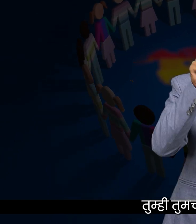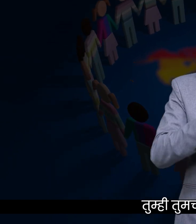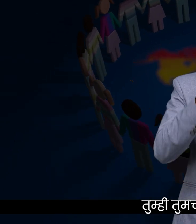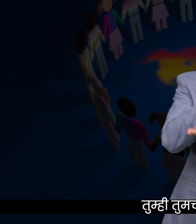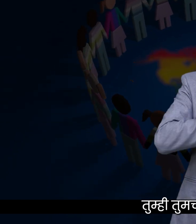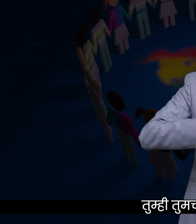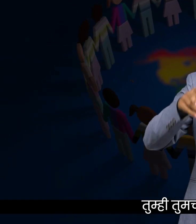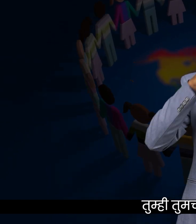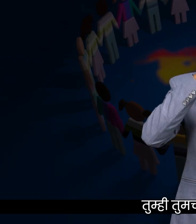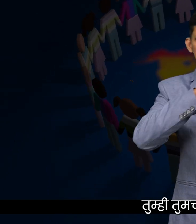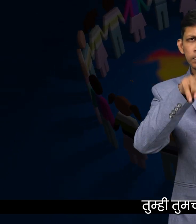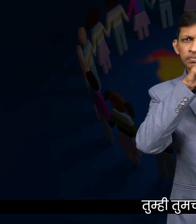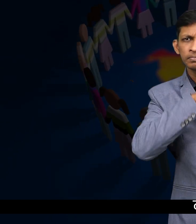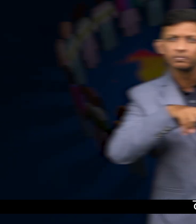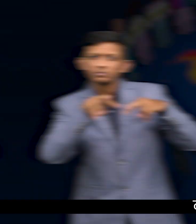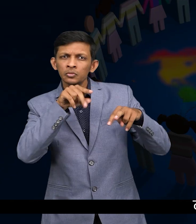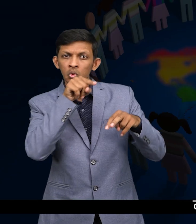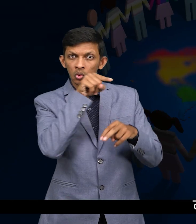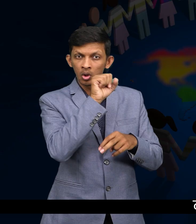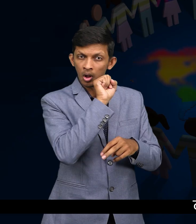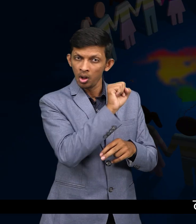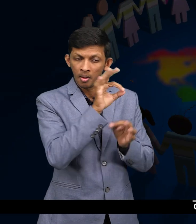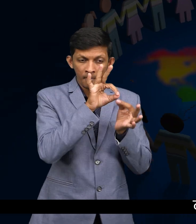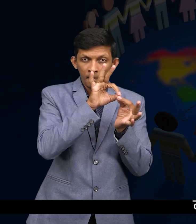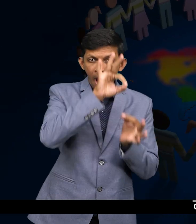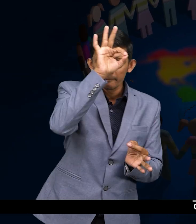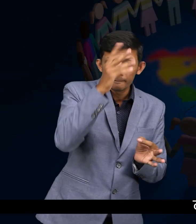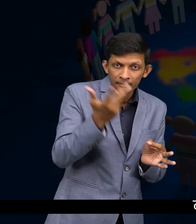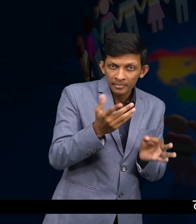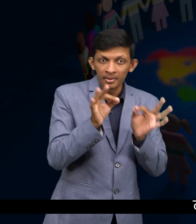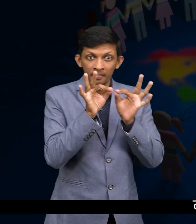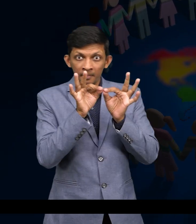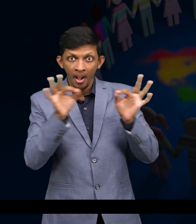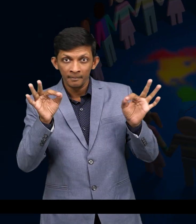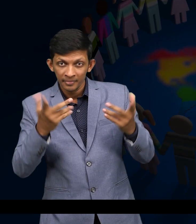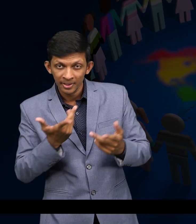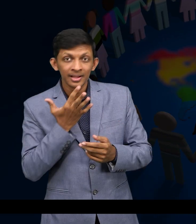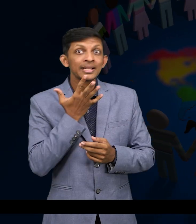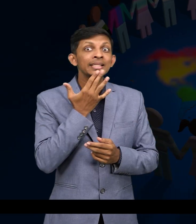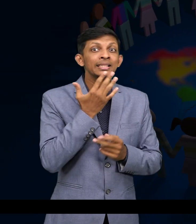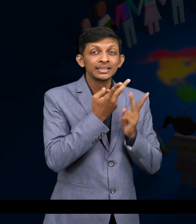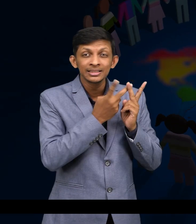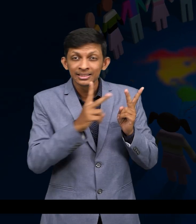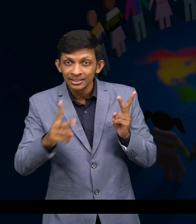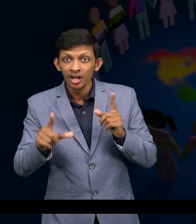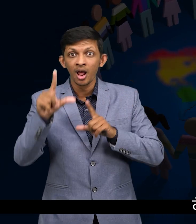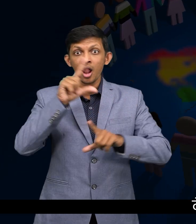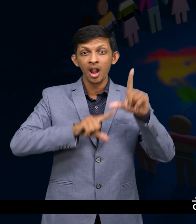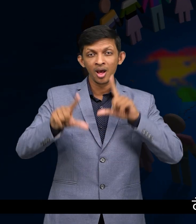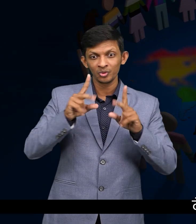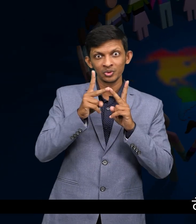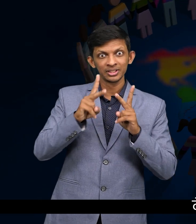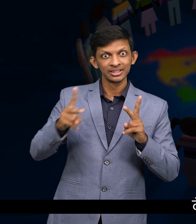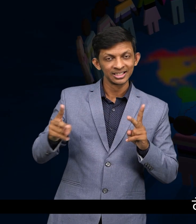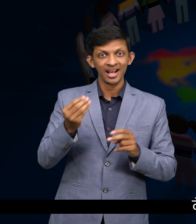तुम्ही तुमच्या सभोवतालच्या लोकांचे, त्यांची उंची, वजन, रंग, भाषा, ते